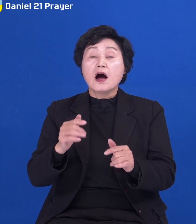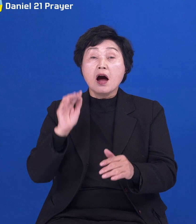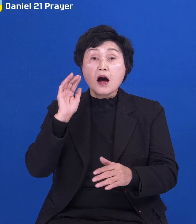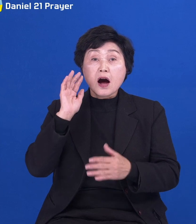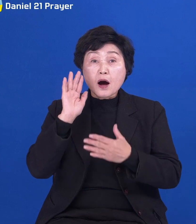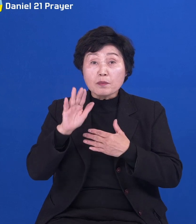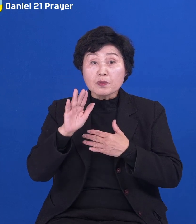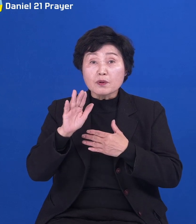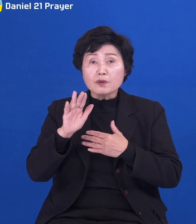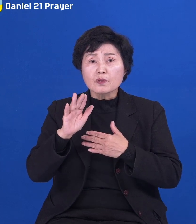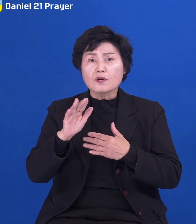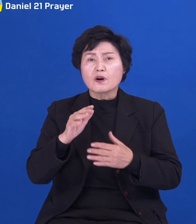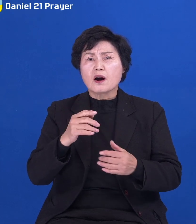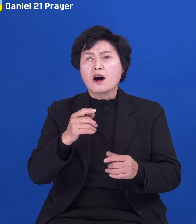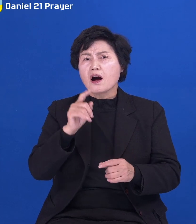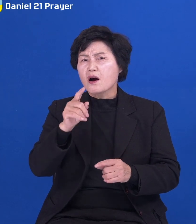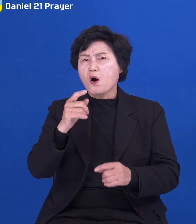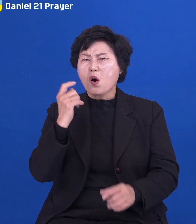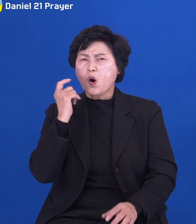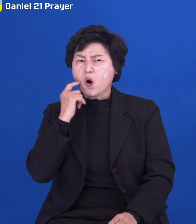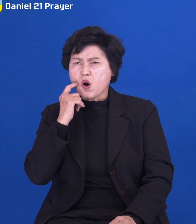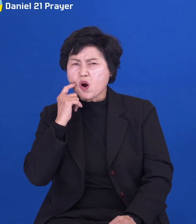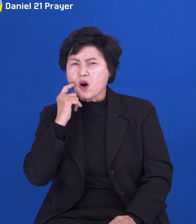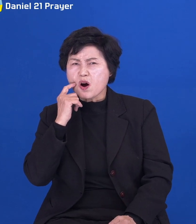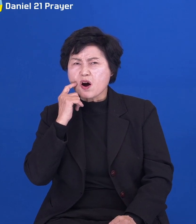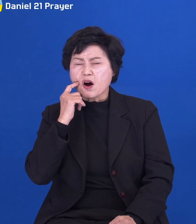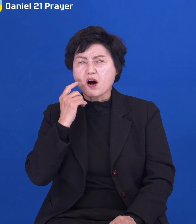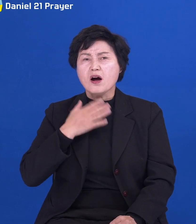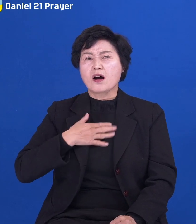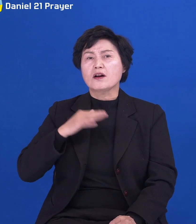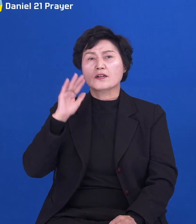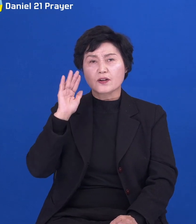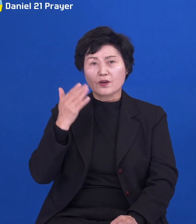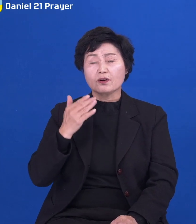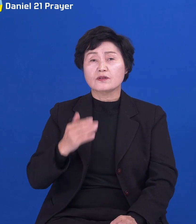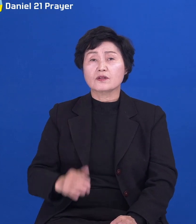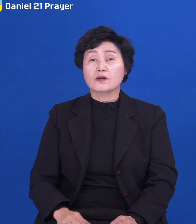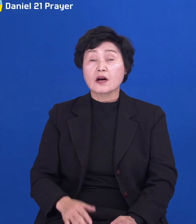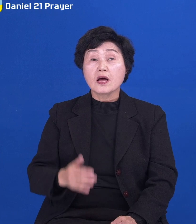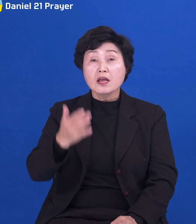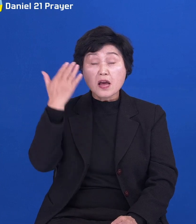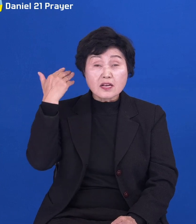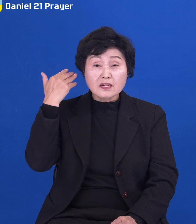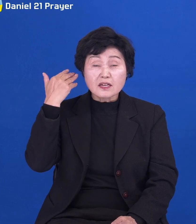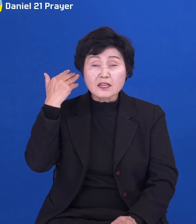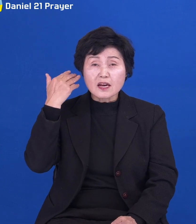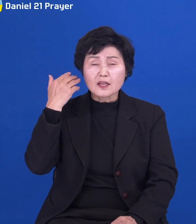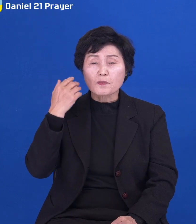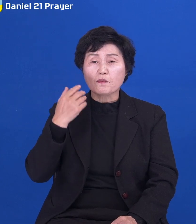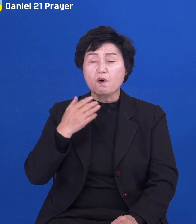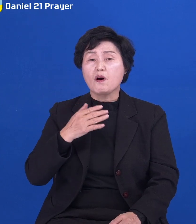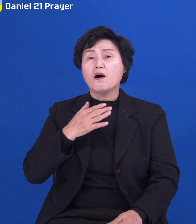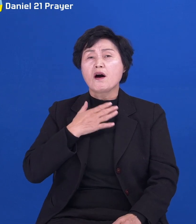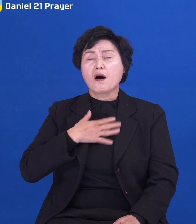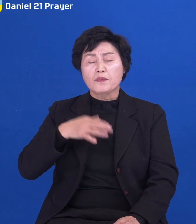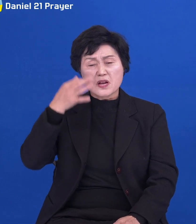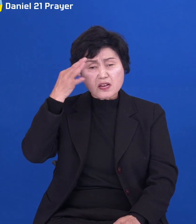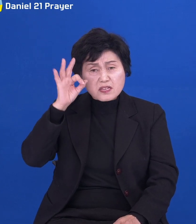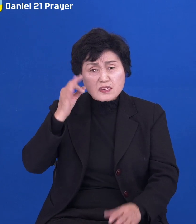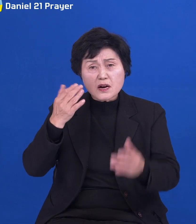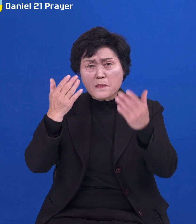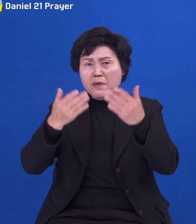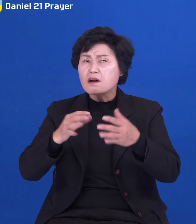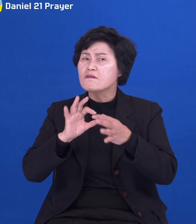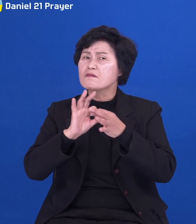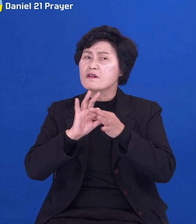일가에게 초계처럼 바쳤던 사람들이었어요. 그들이 알아주던 몰라주던 그렇게 충성하게 묵묵히 일을 하는 것이